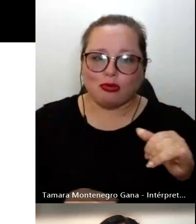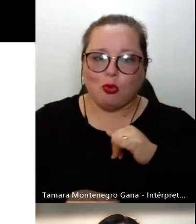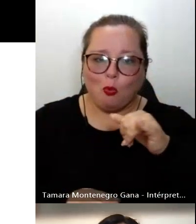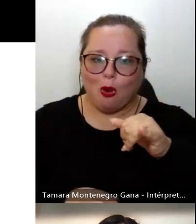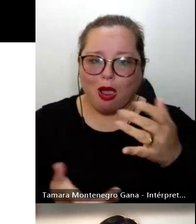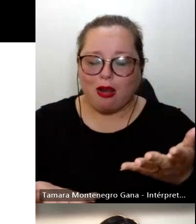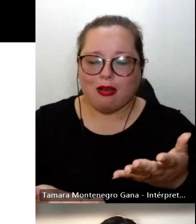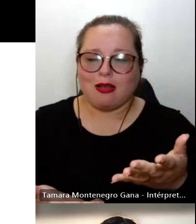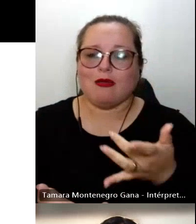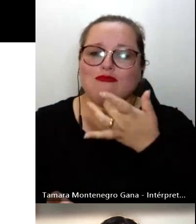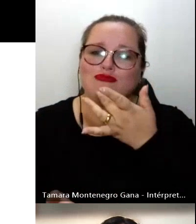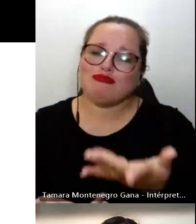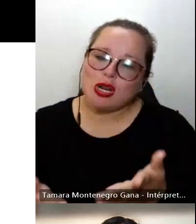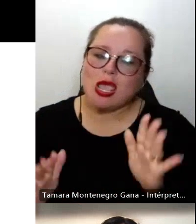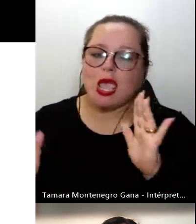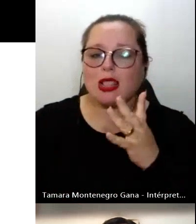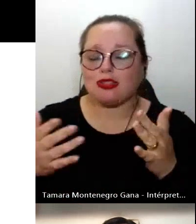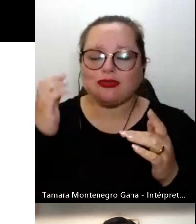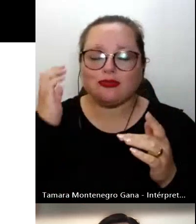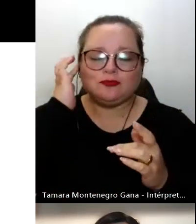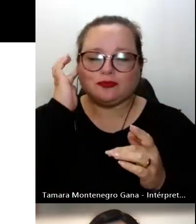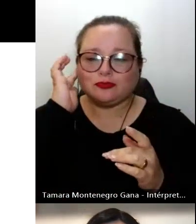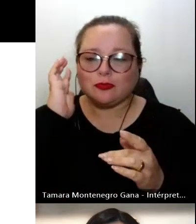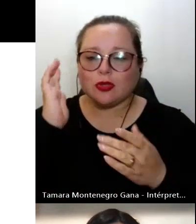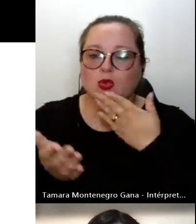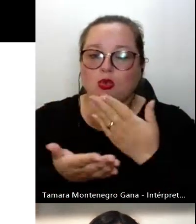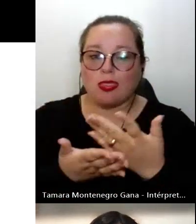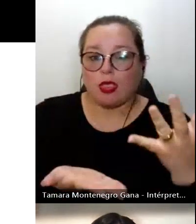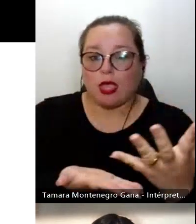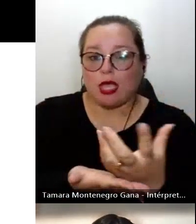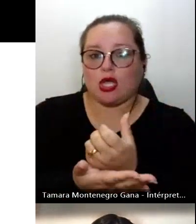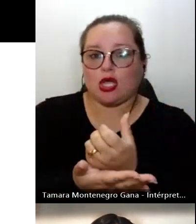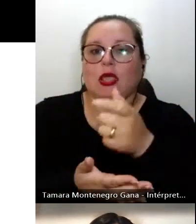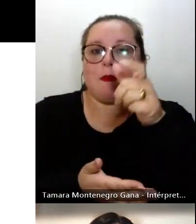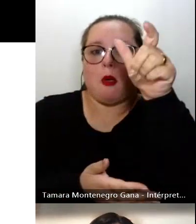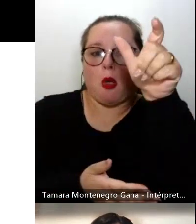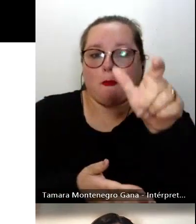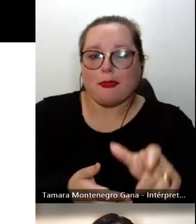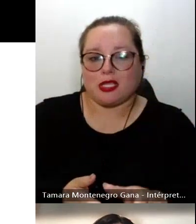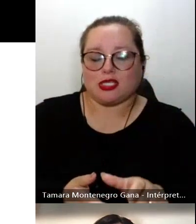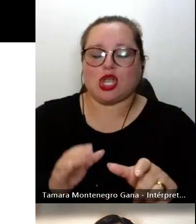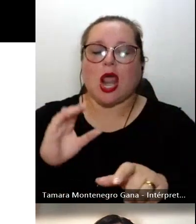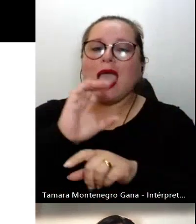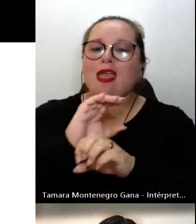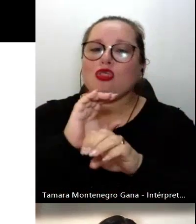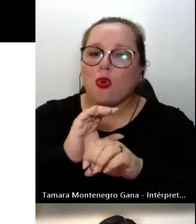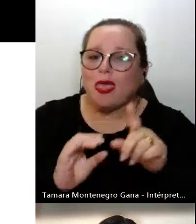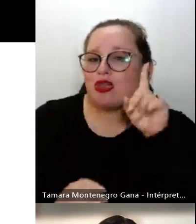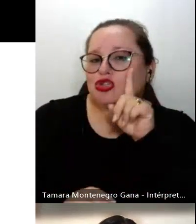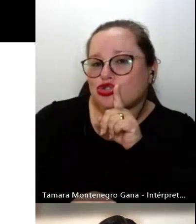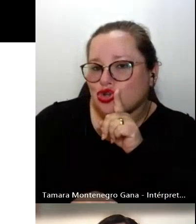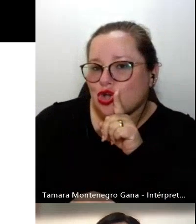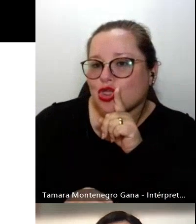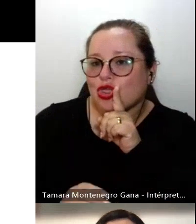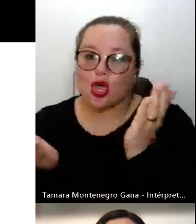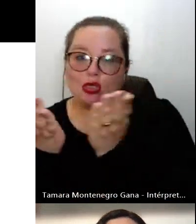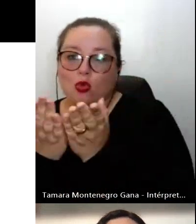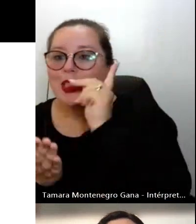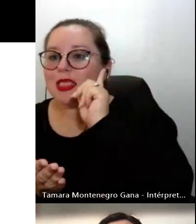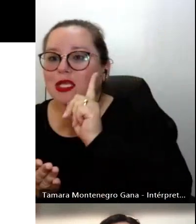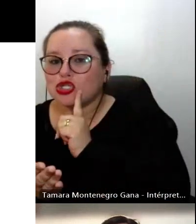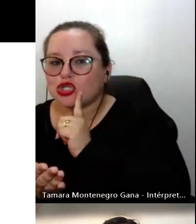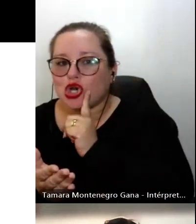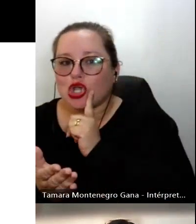Porque entonces es como si al encontrarse el educador sordo con el estudiante sordo, pensara en su familia y en